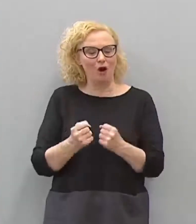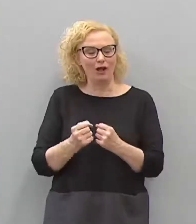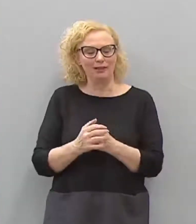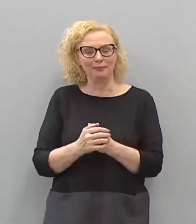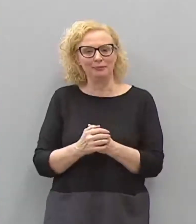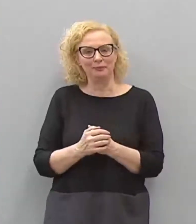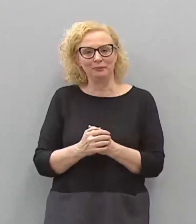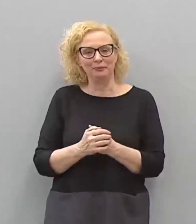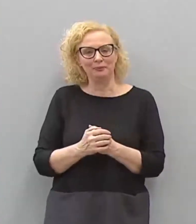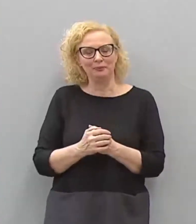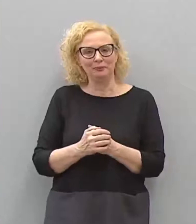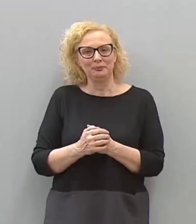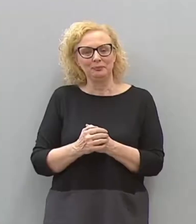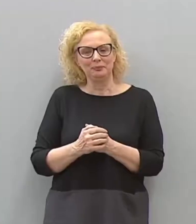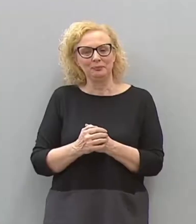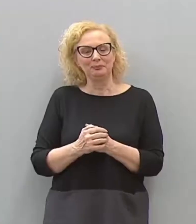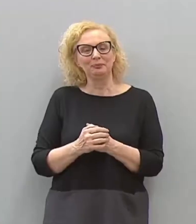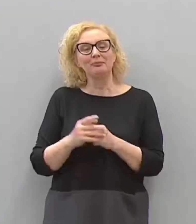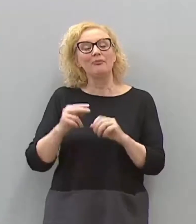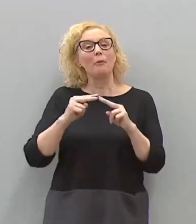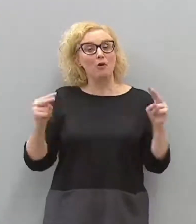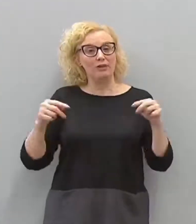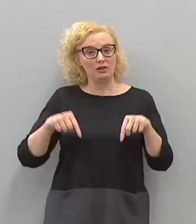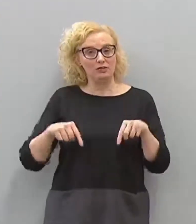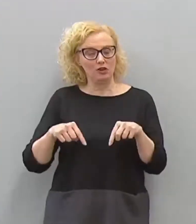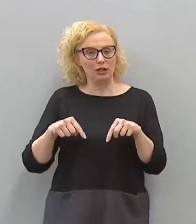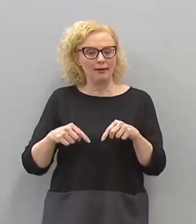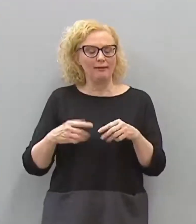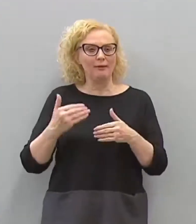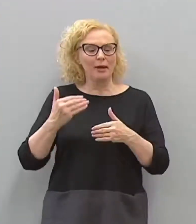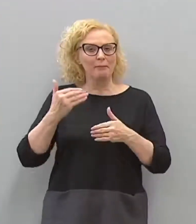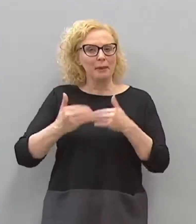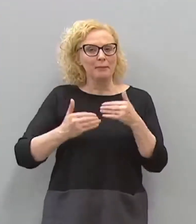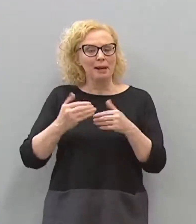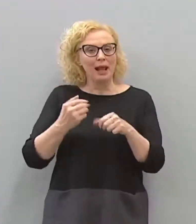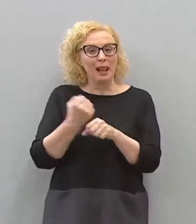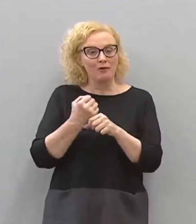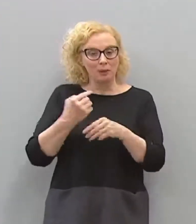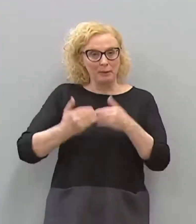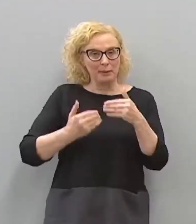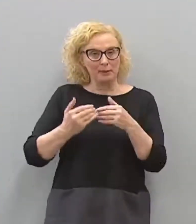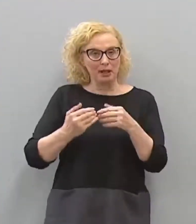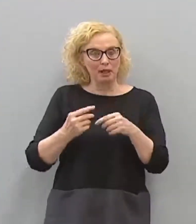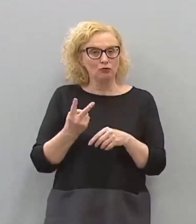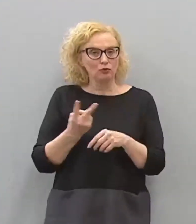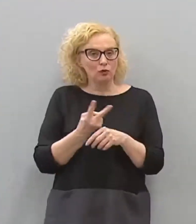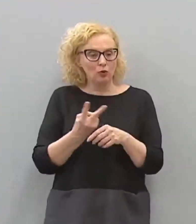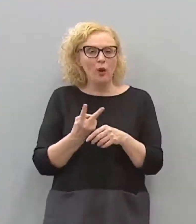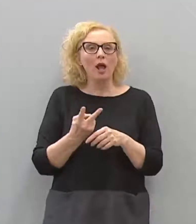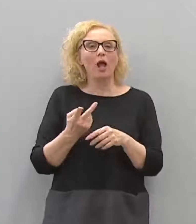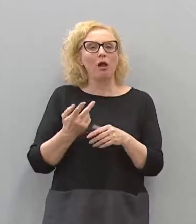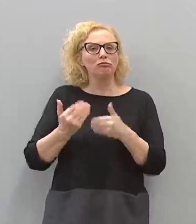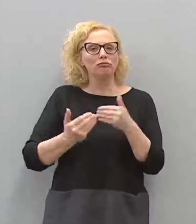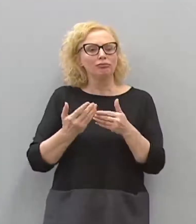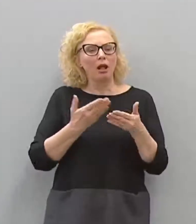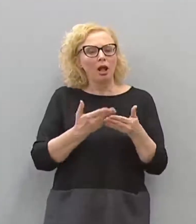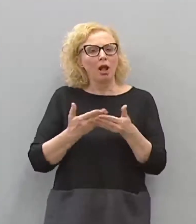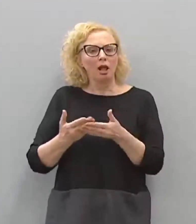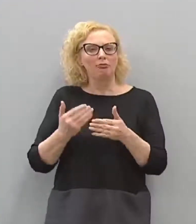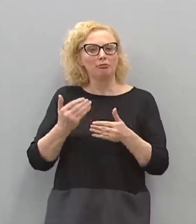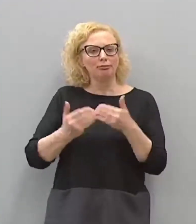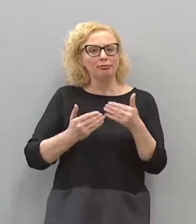in questo momento la provincia sta accompagnando queste operazioni di questi due operatori appunto uno che opera